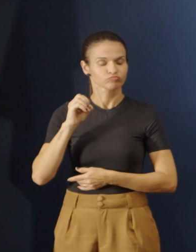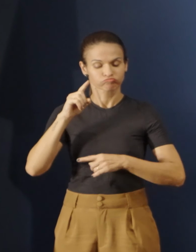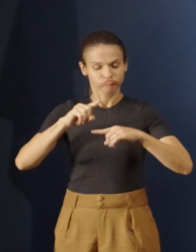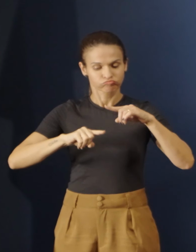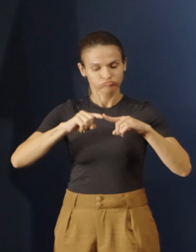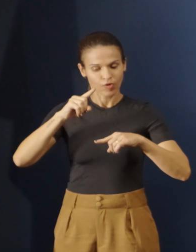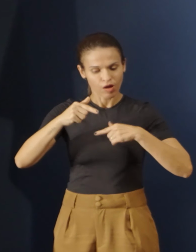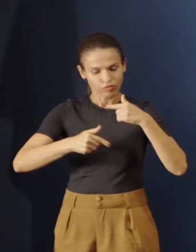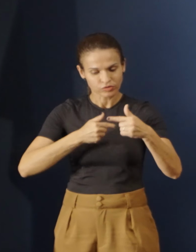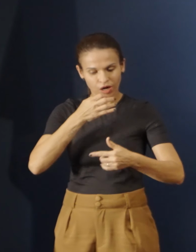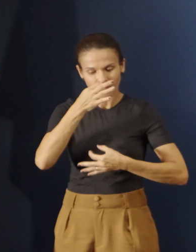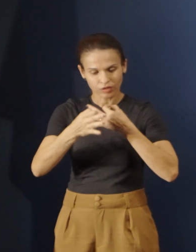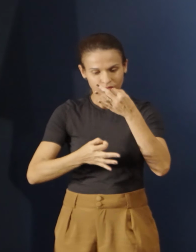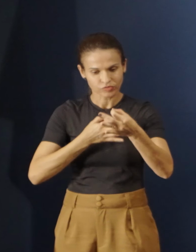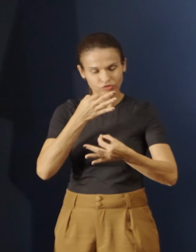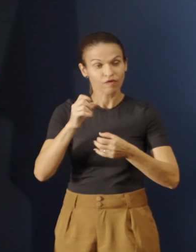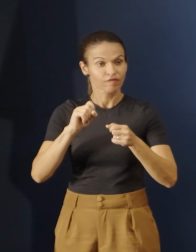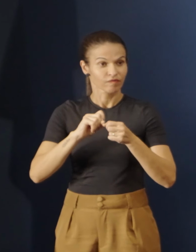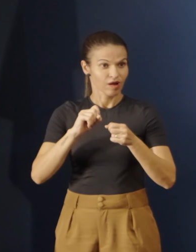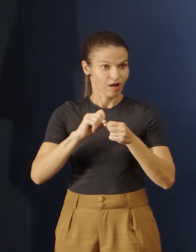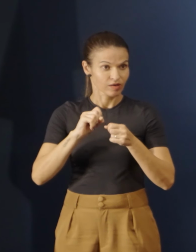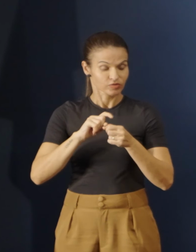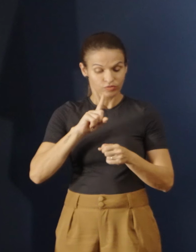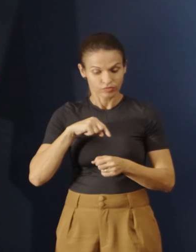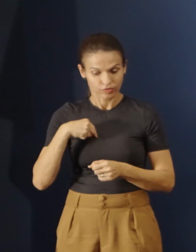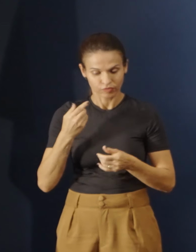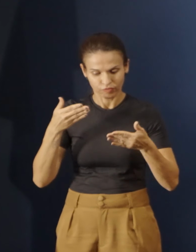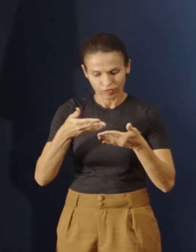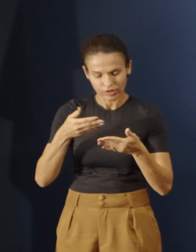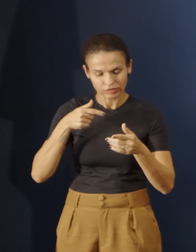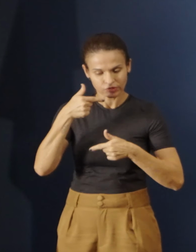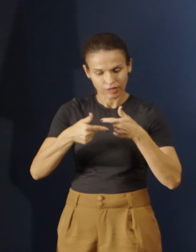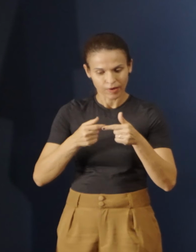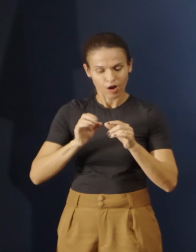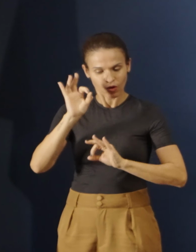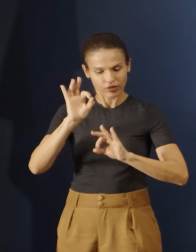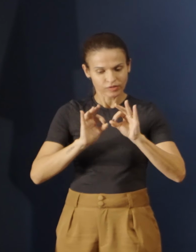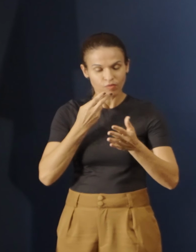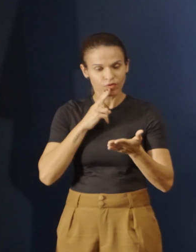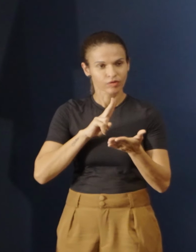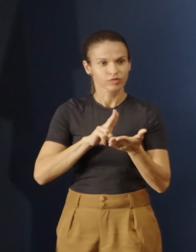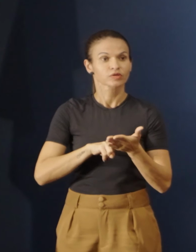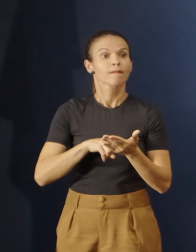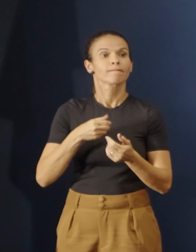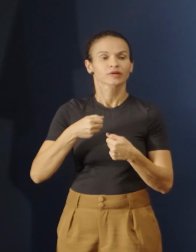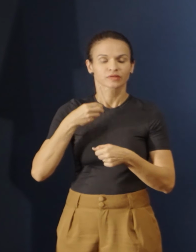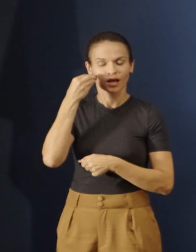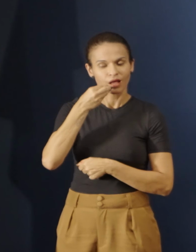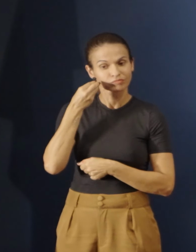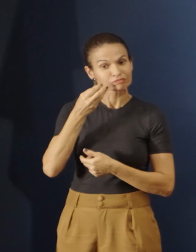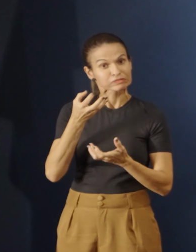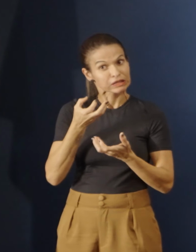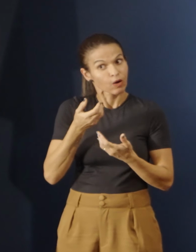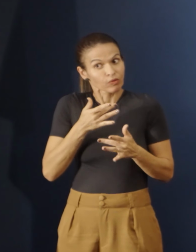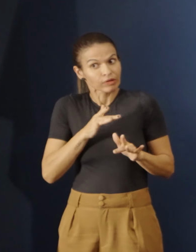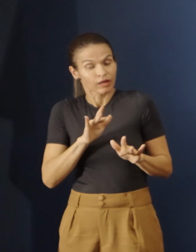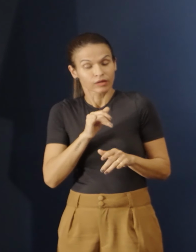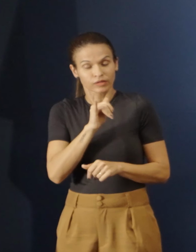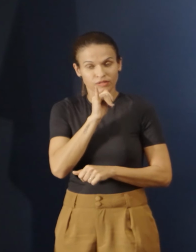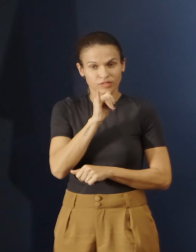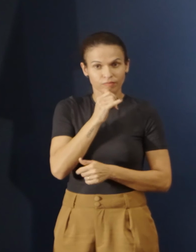o trabalho que o crítico genético faz. Quando a gente está trabalhando a organização de uma correspondência, a gente tem que passar por isso, quer queira, quer não.